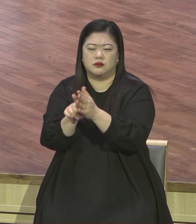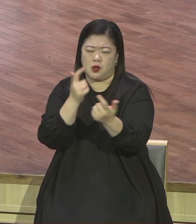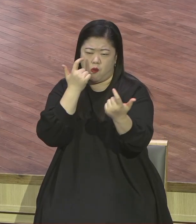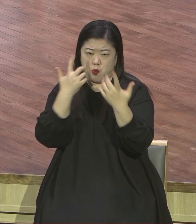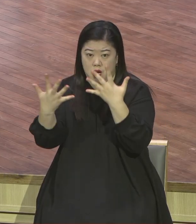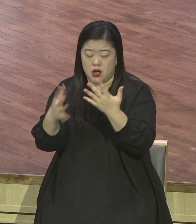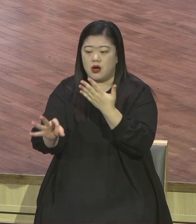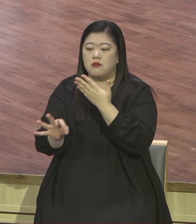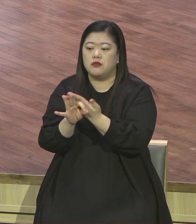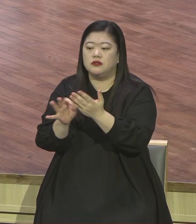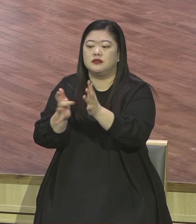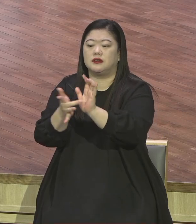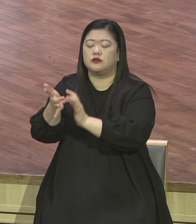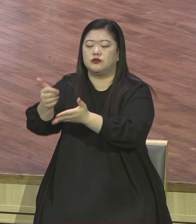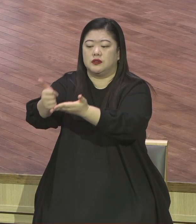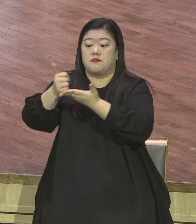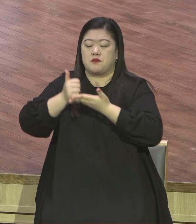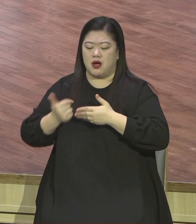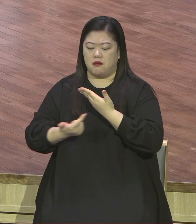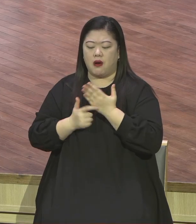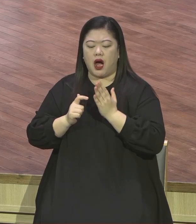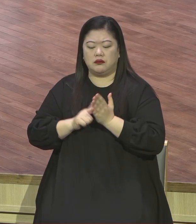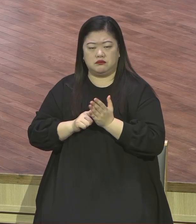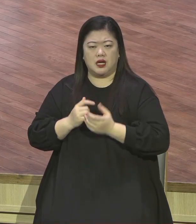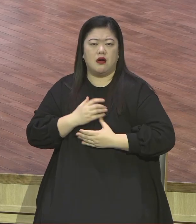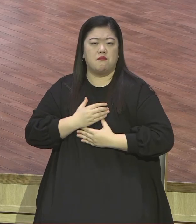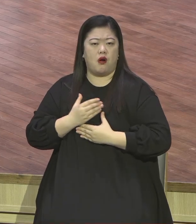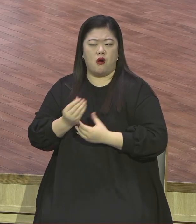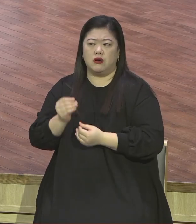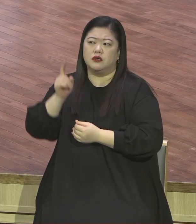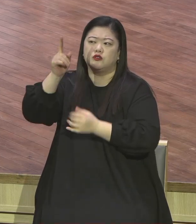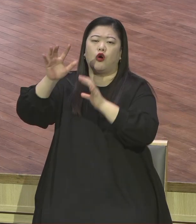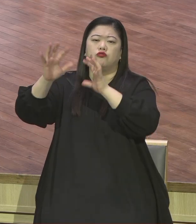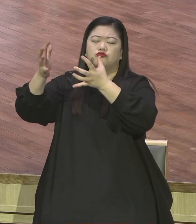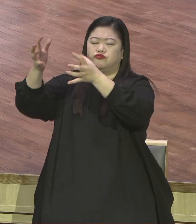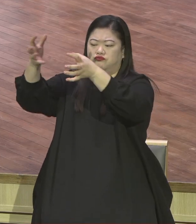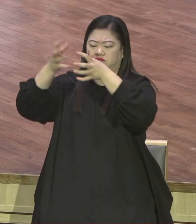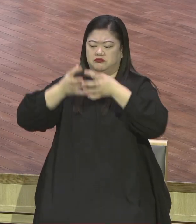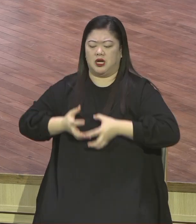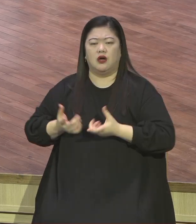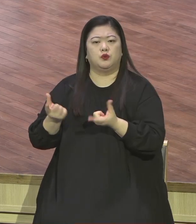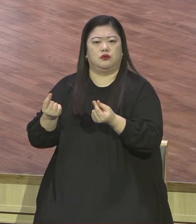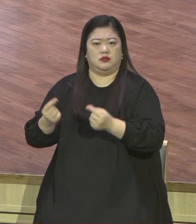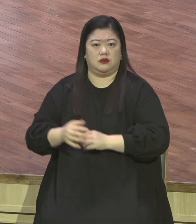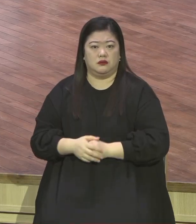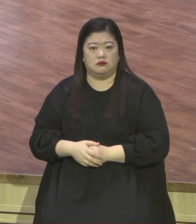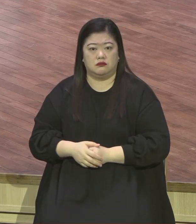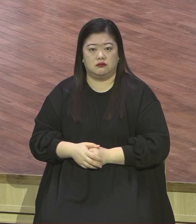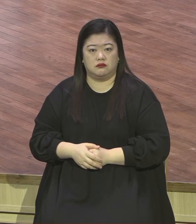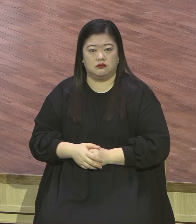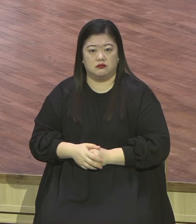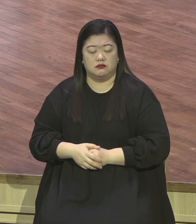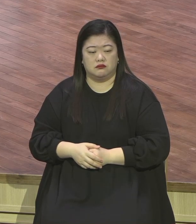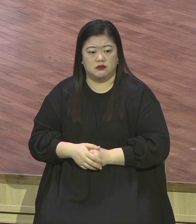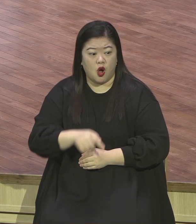주여서 보신 것이 거대나무야 천국 대담 환경 상관없어 내 수준 네 수준 상관없어 그냥 행복해 너무